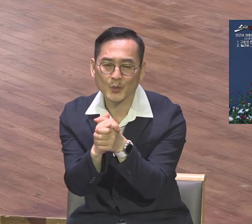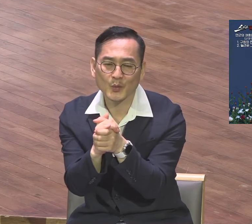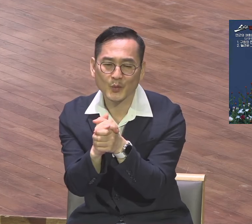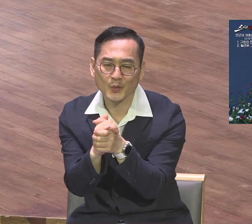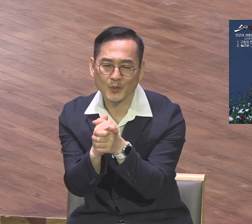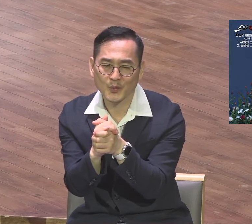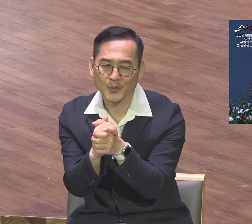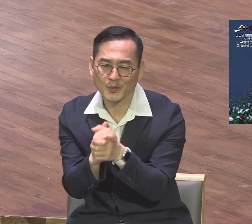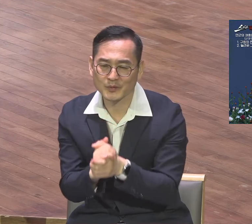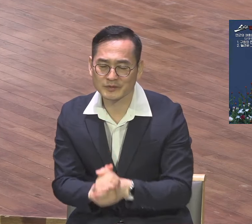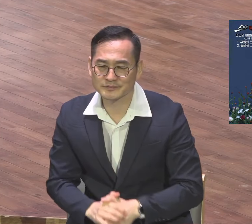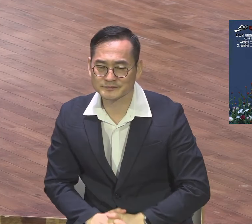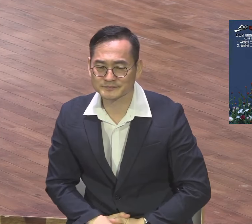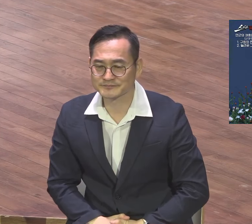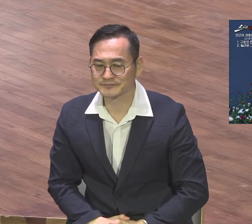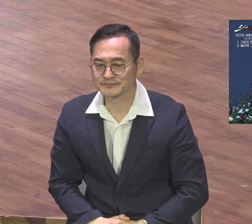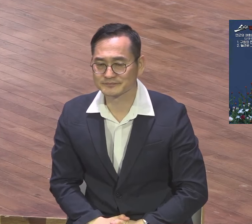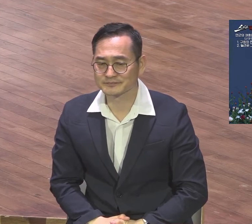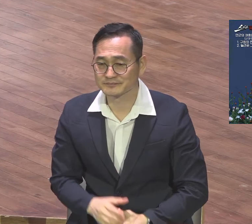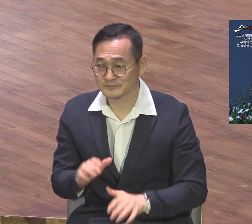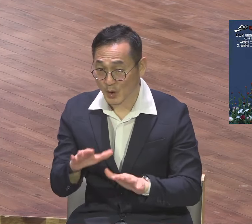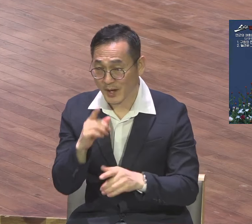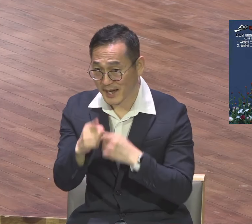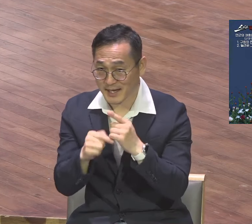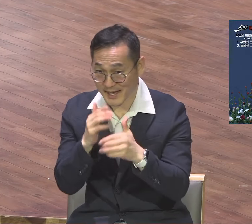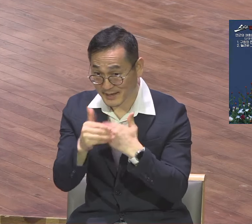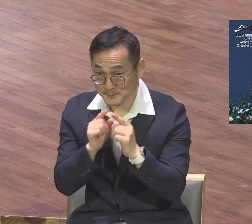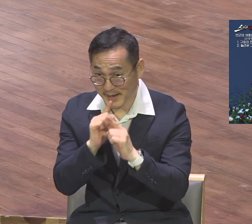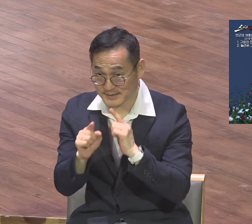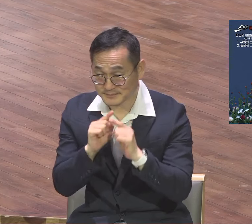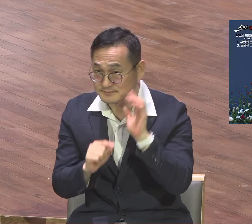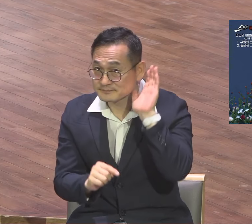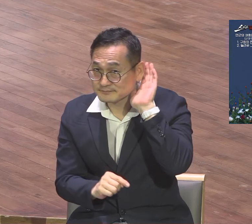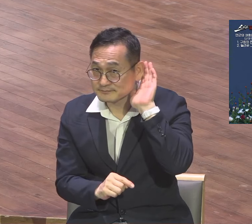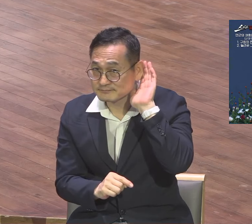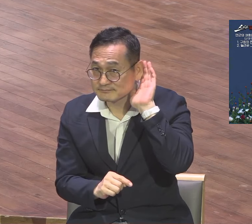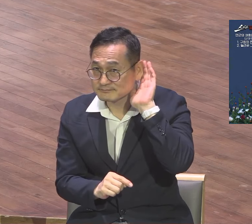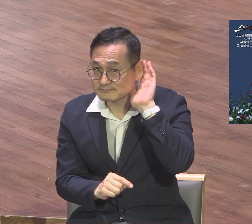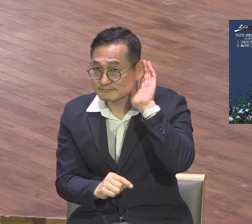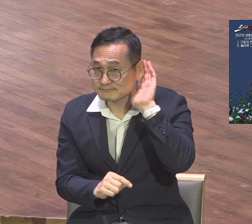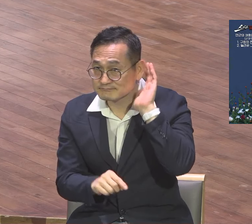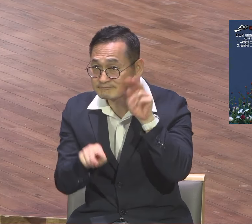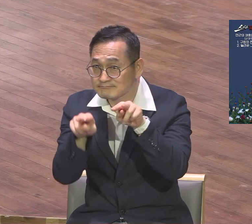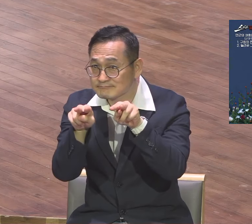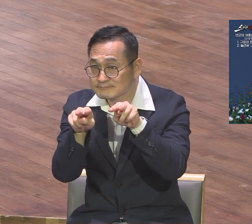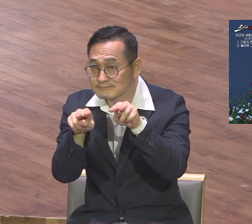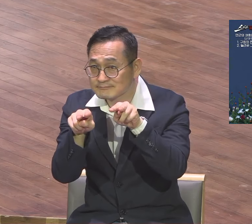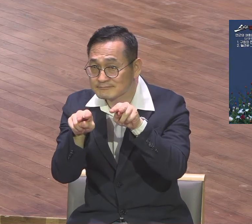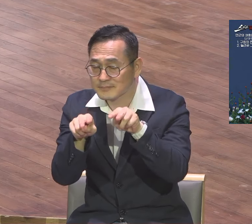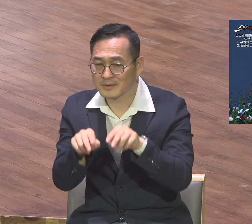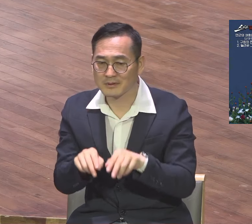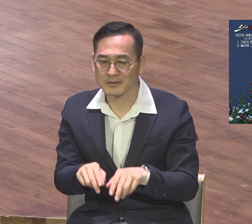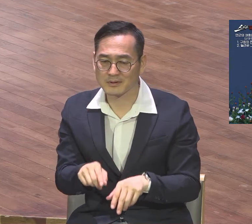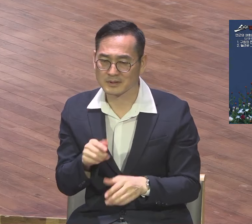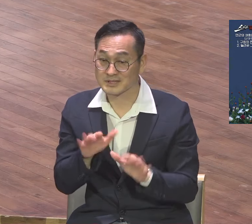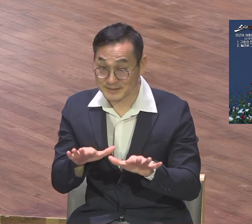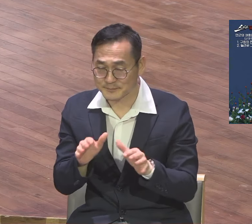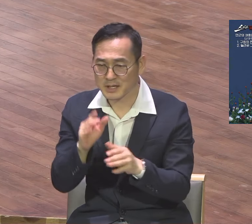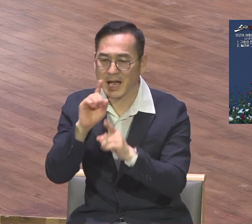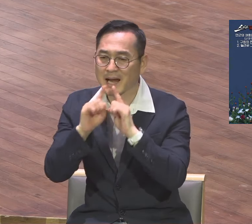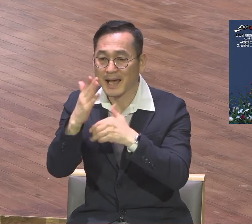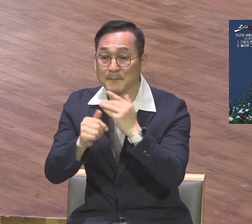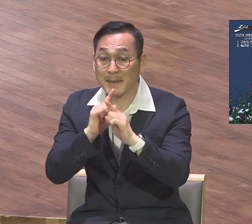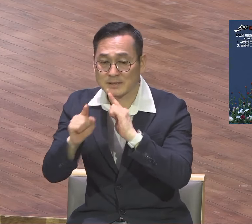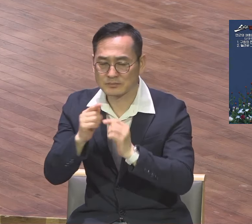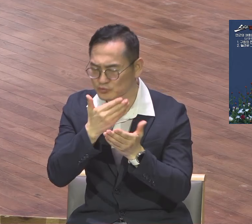그리고 하나님 말씀을 듣는 이 시간을 통해서 다 답을 주세요. 그래서 말씀 듣는 시간이 너무 중요해요.